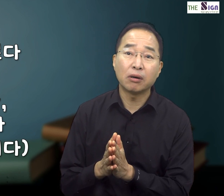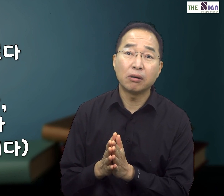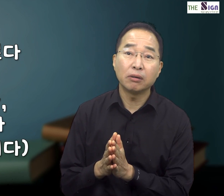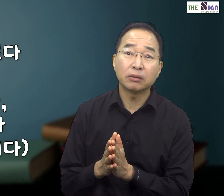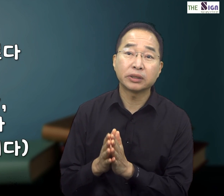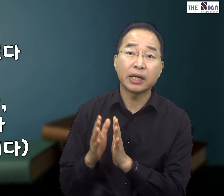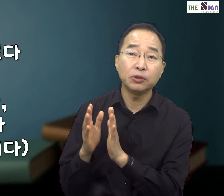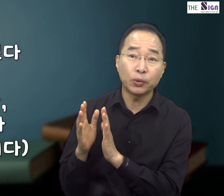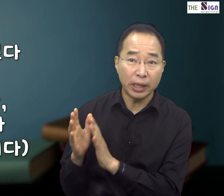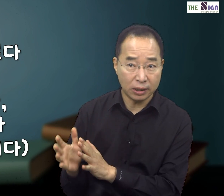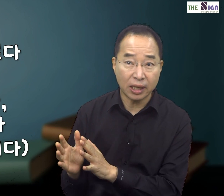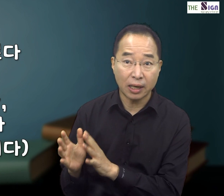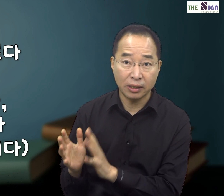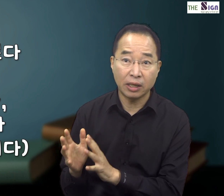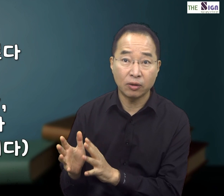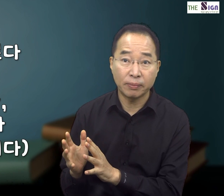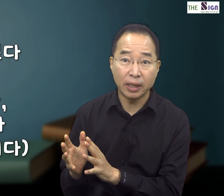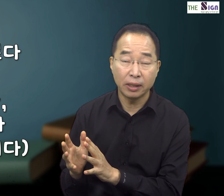어디서 생존해 있다라는 개념에